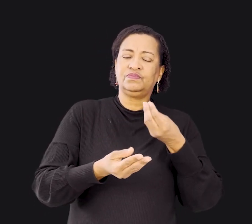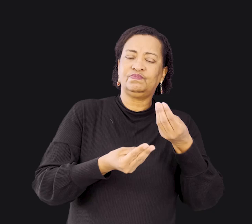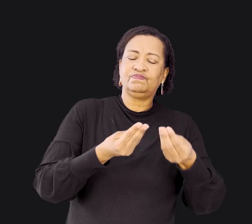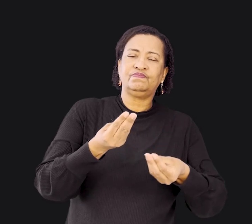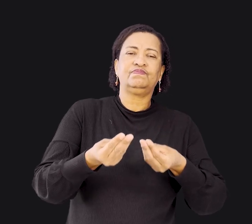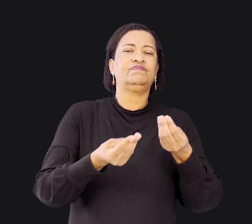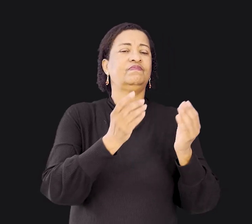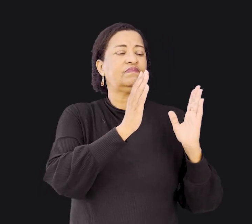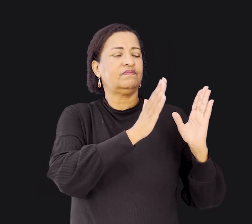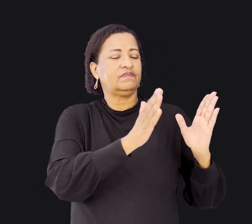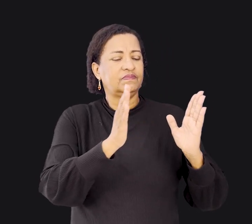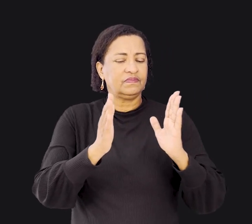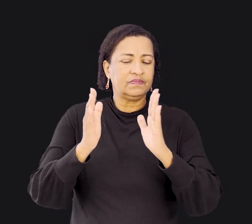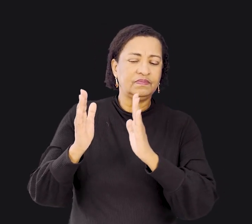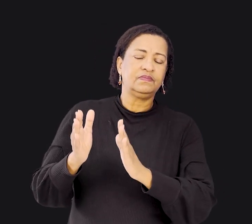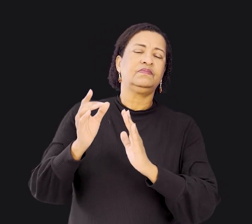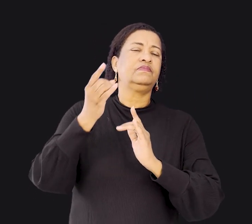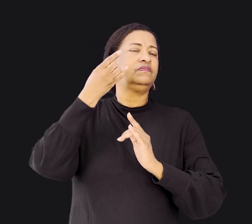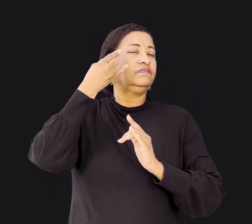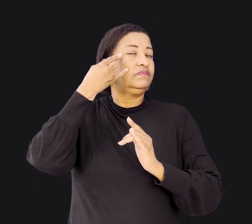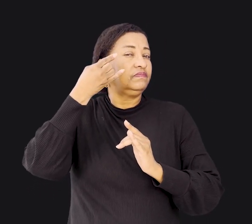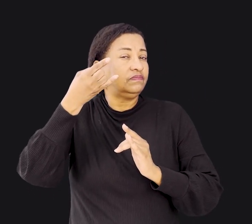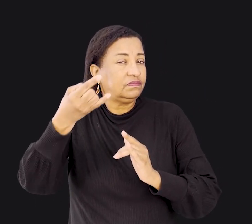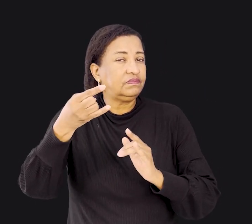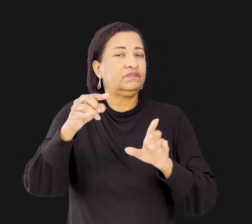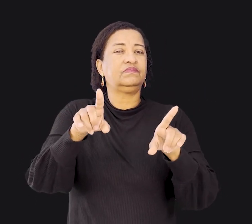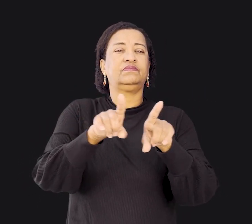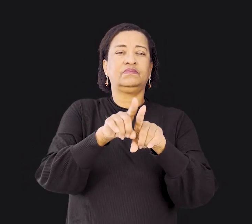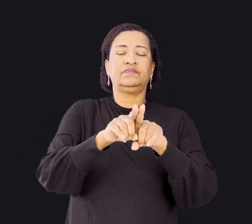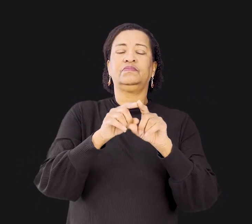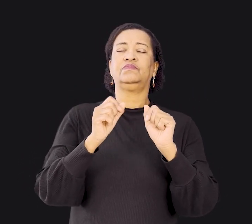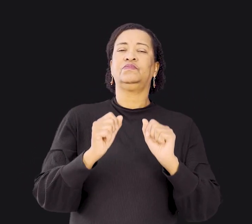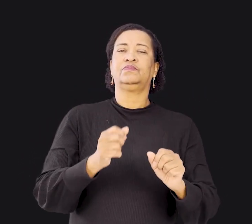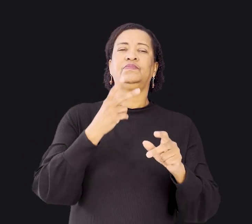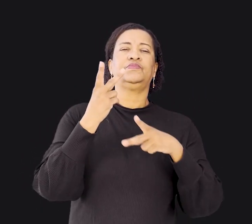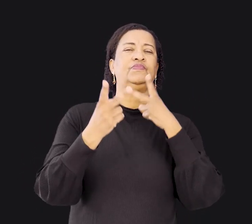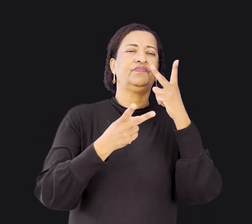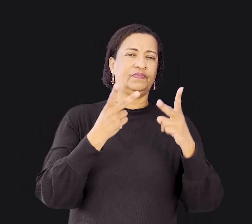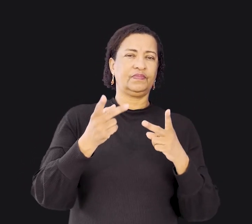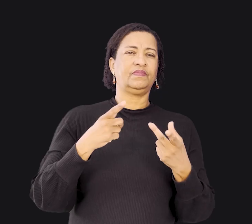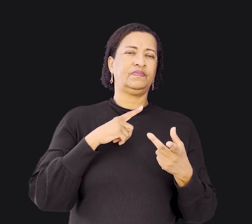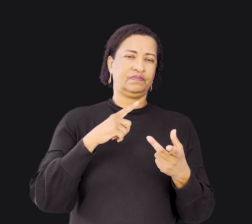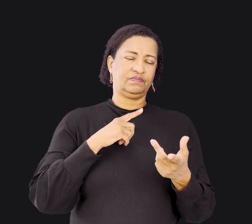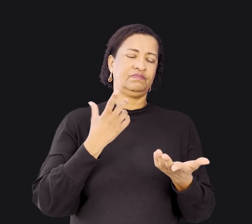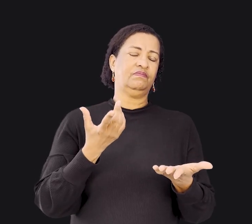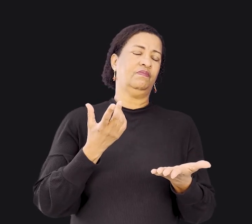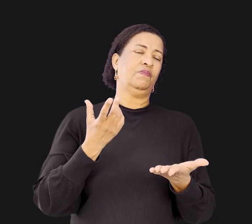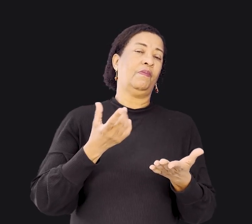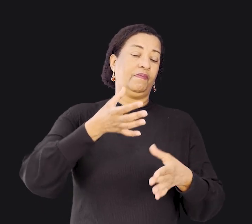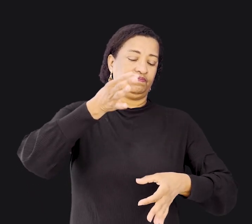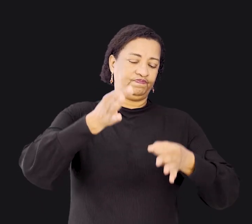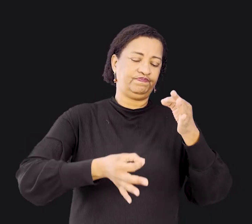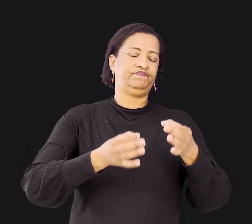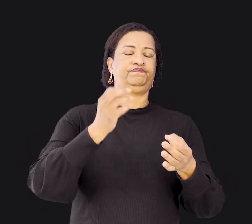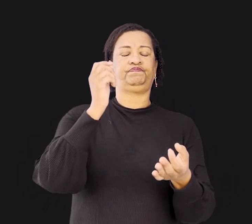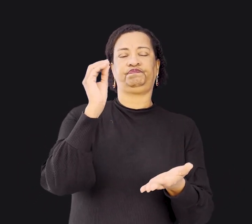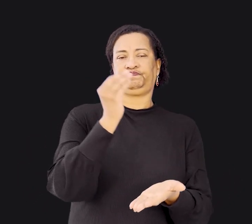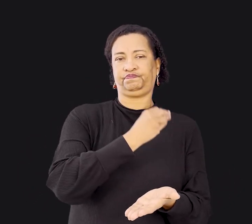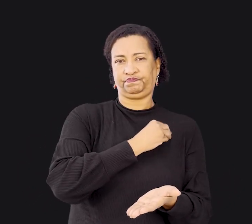do pecado, as seduções do pecado e o que podemos chamar de a sentença do pecado. O pecado tem o